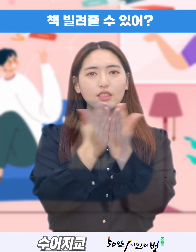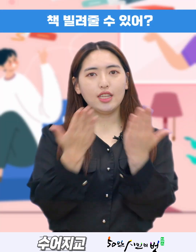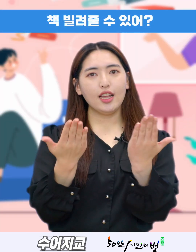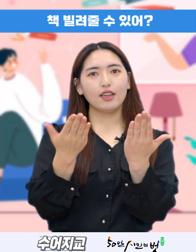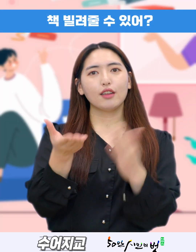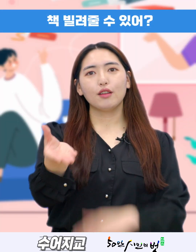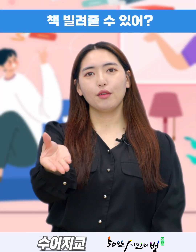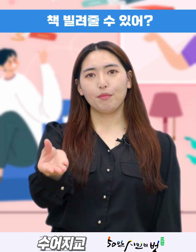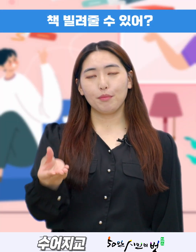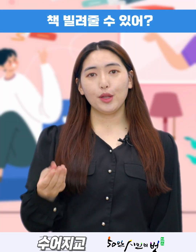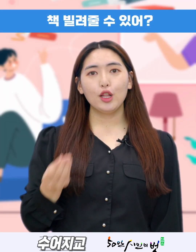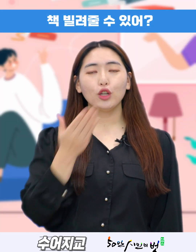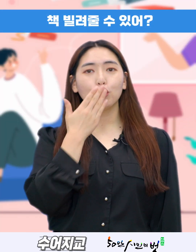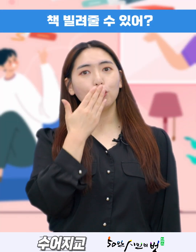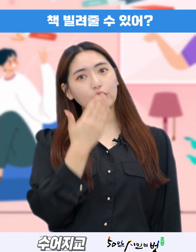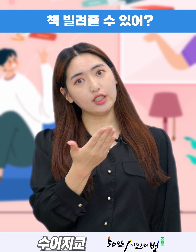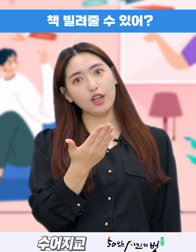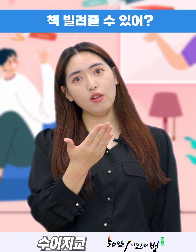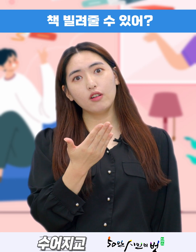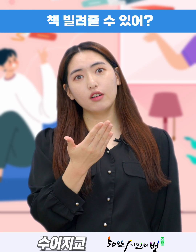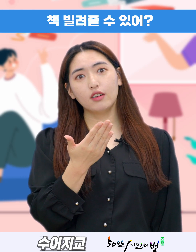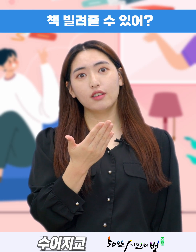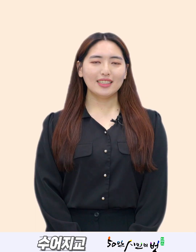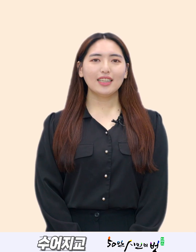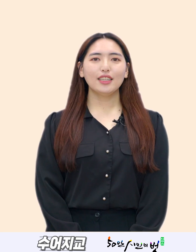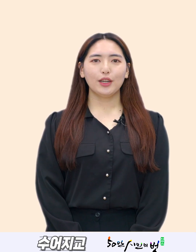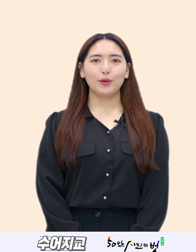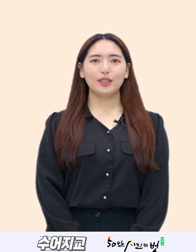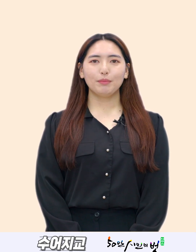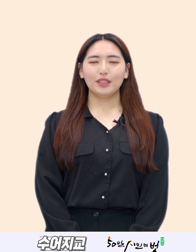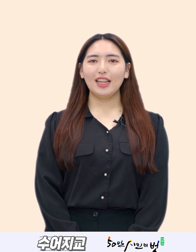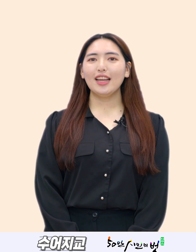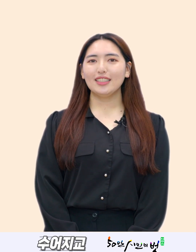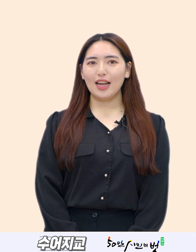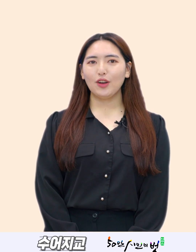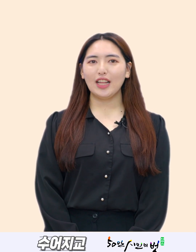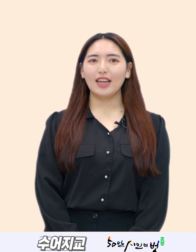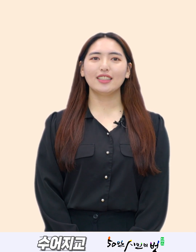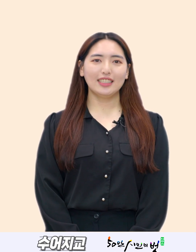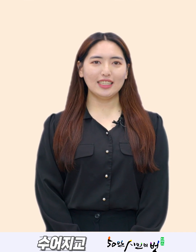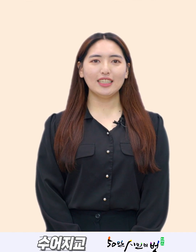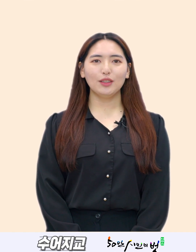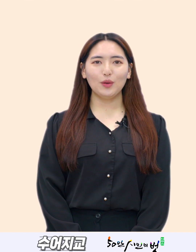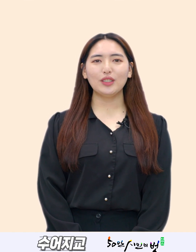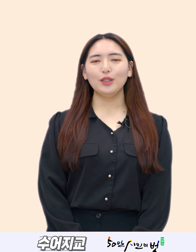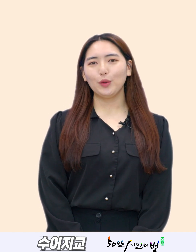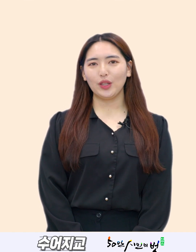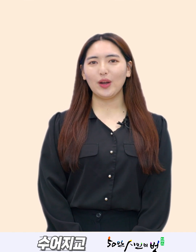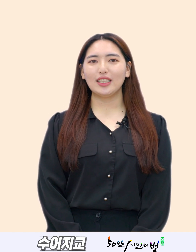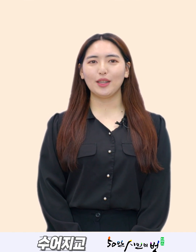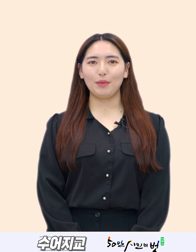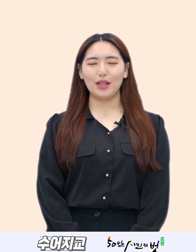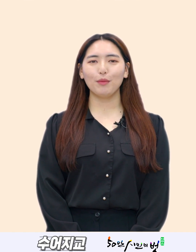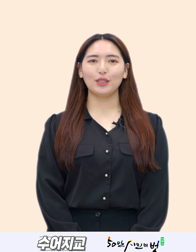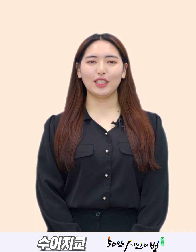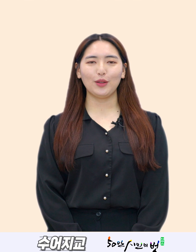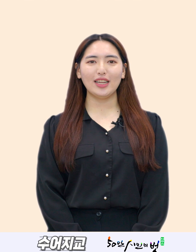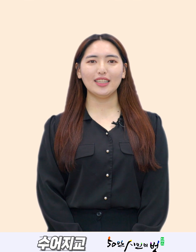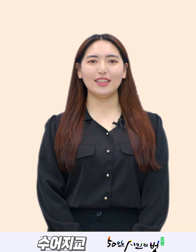책 빌려줄 수 있어? 책을 읽고 싶을 때 사거나 지인 또는 도서관에서 빌려보시기도 할